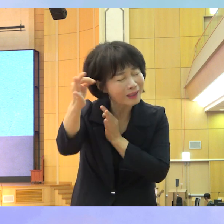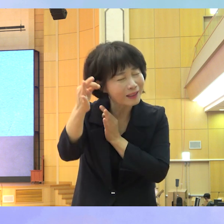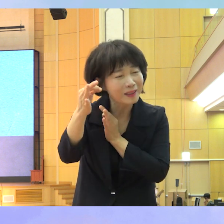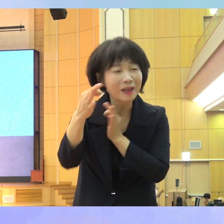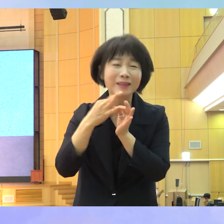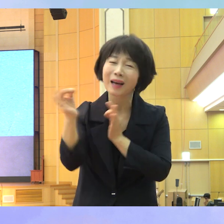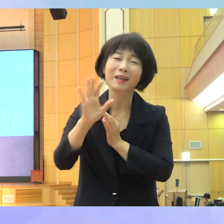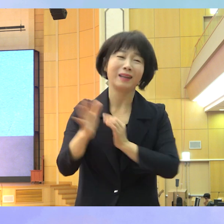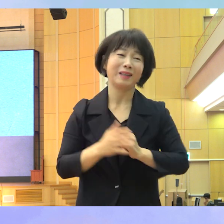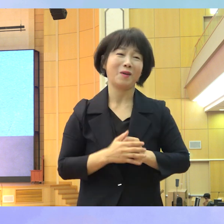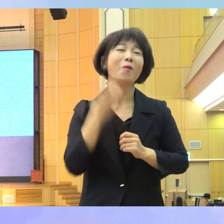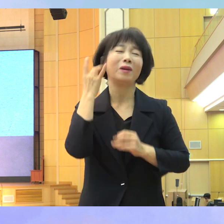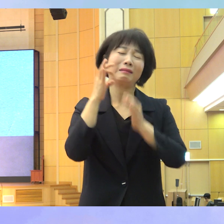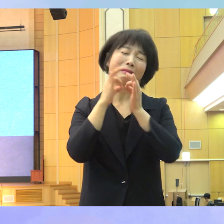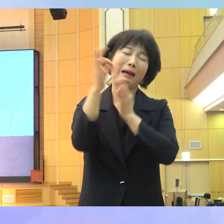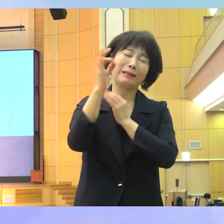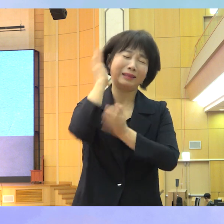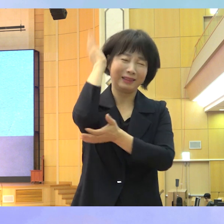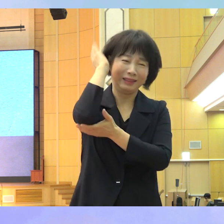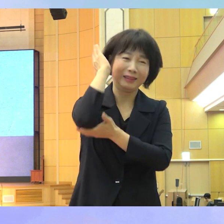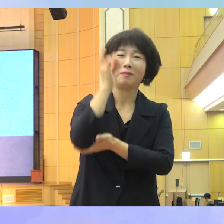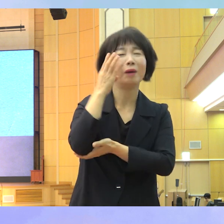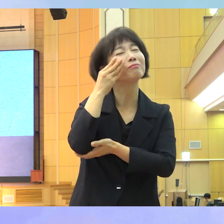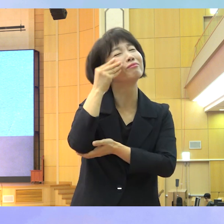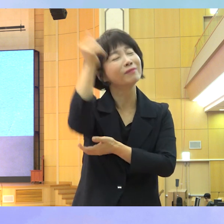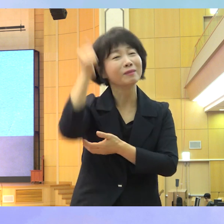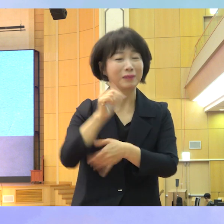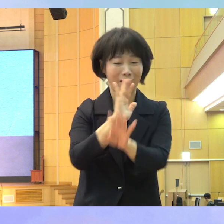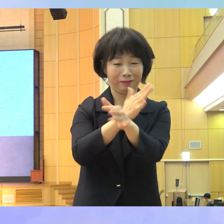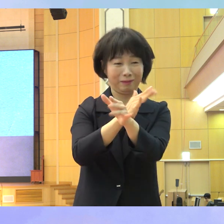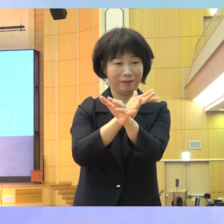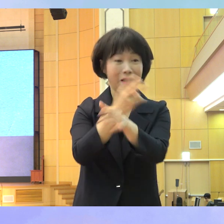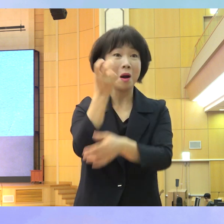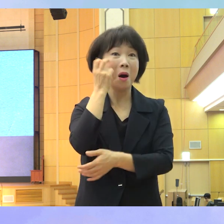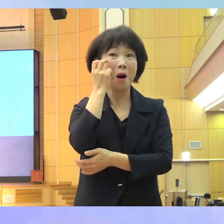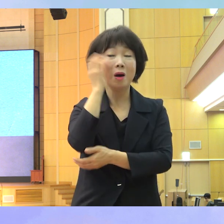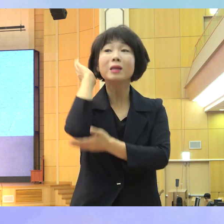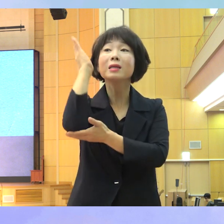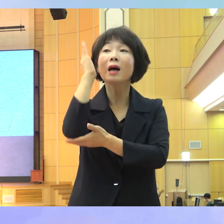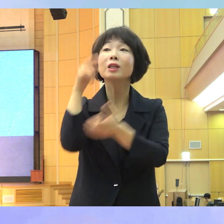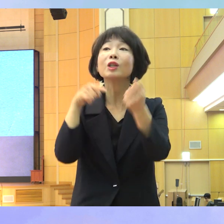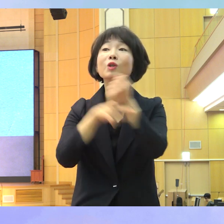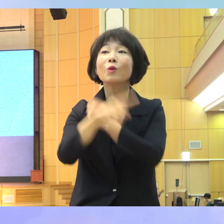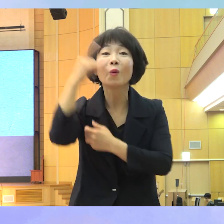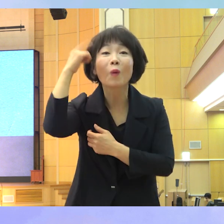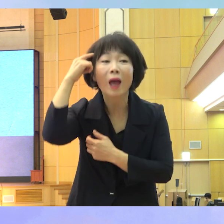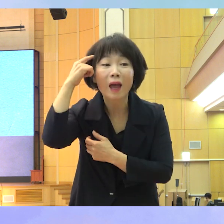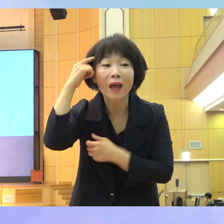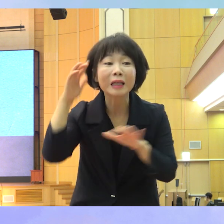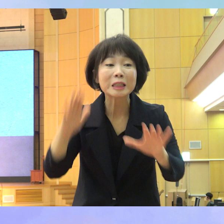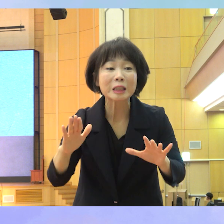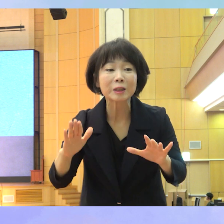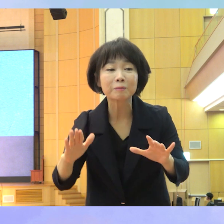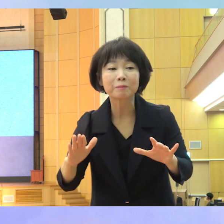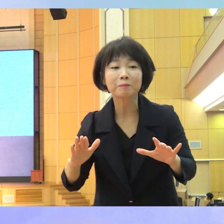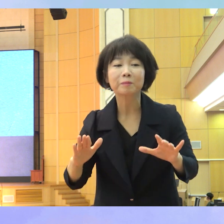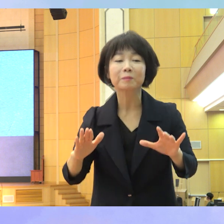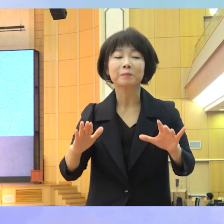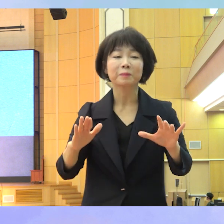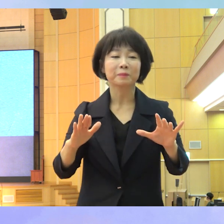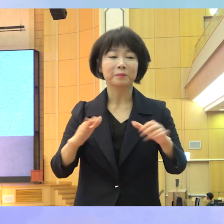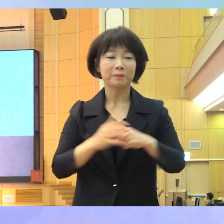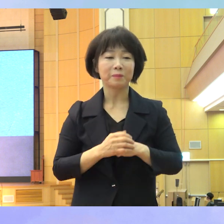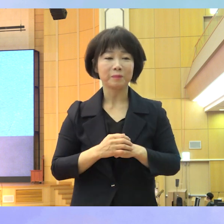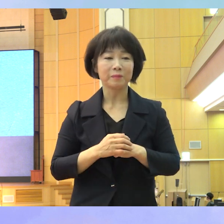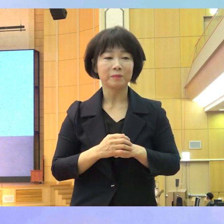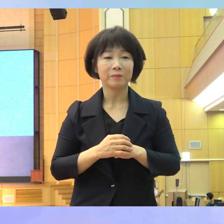이렇게 하면 안 되는 겁니다, 원래는. 그런데 이 유머가 왜 나왔냐? 유명한 목사님이 이